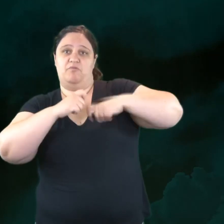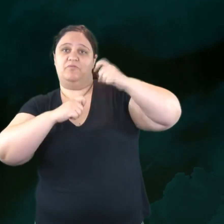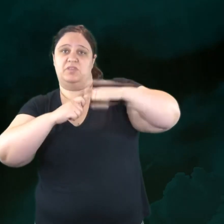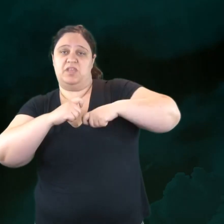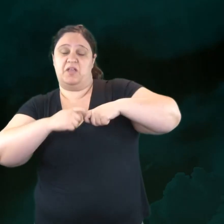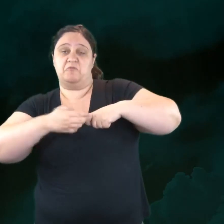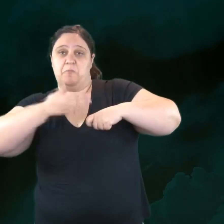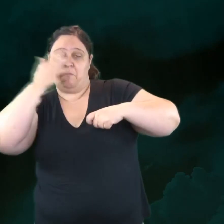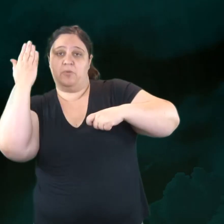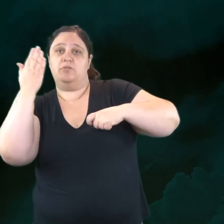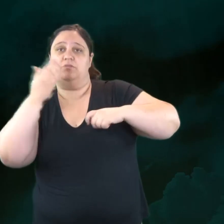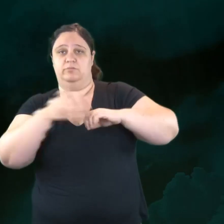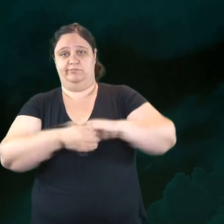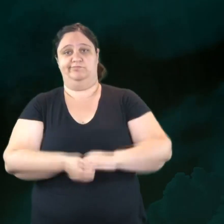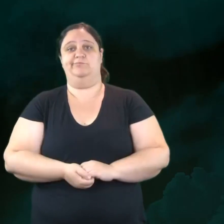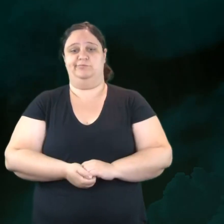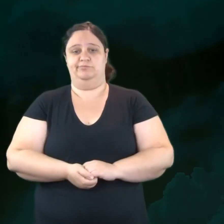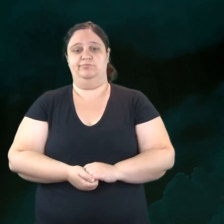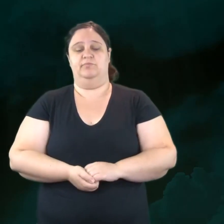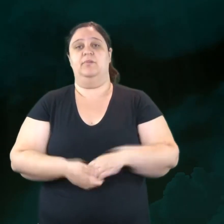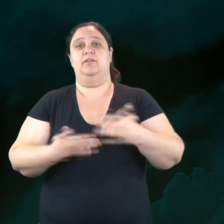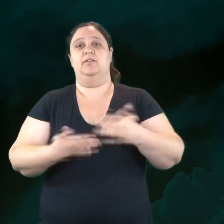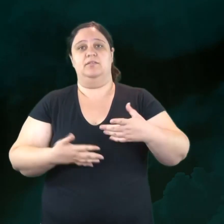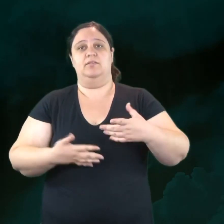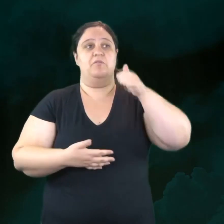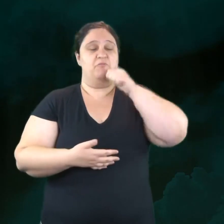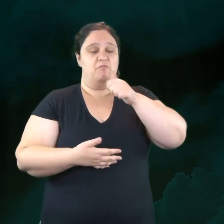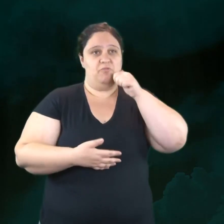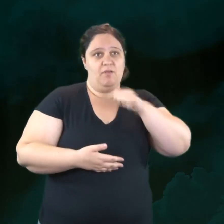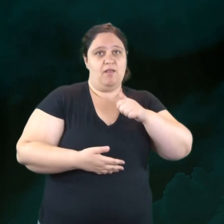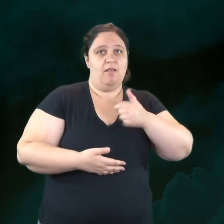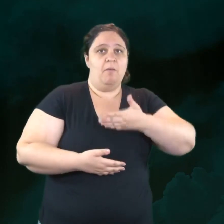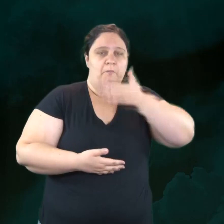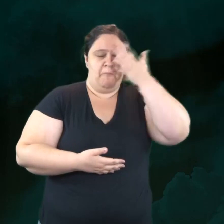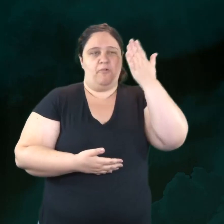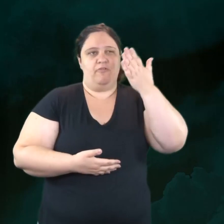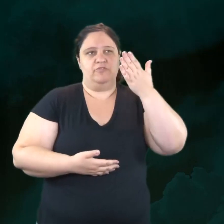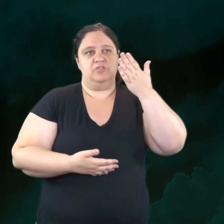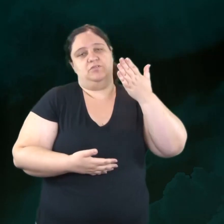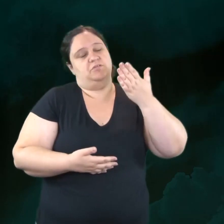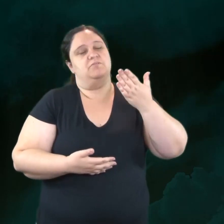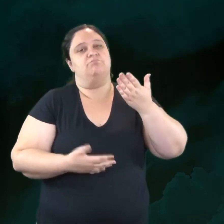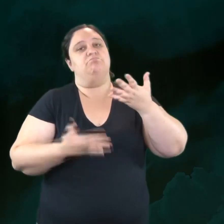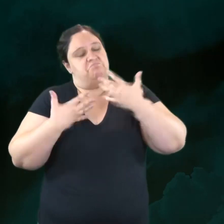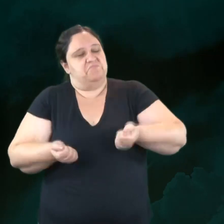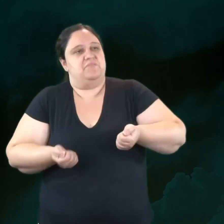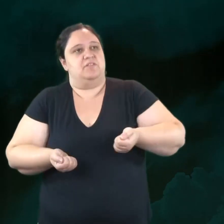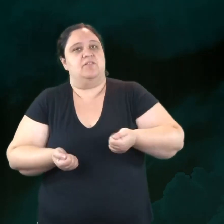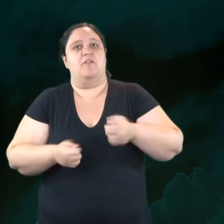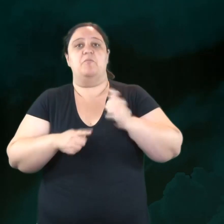as profetisas, né, era uma desculpa de que era uma coisa religiosa. As profetisas, né,